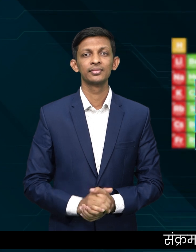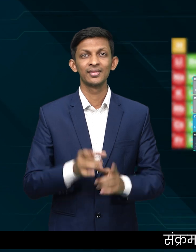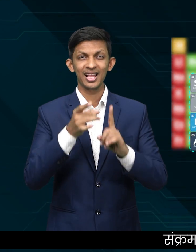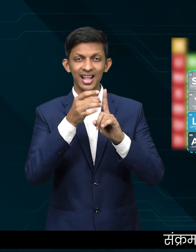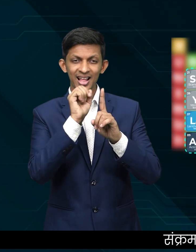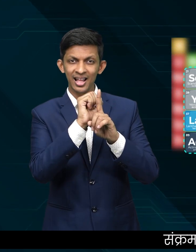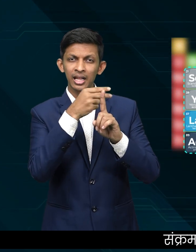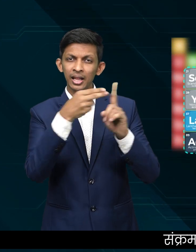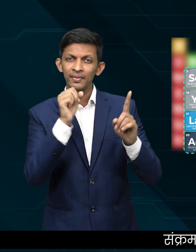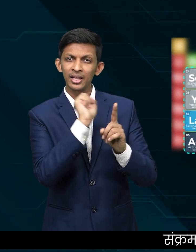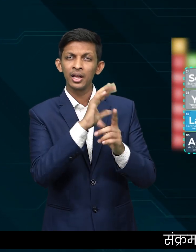संक्रमण धातू, गट 3 ते 12.